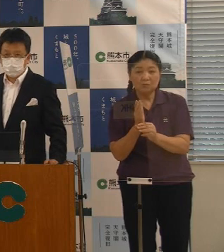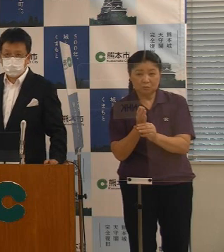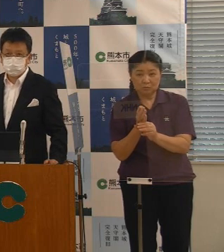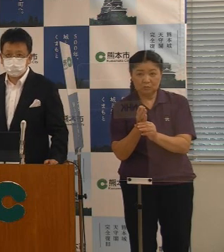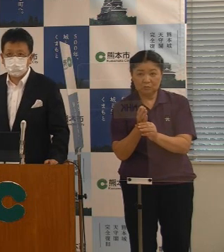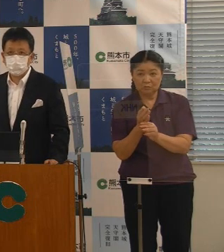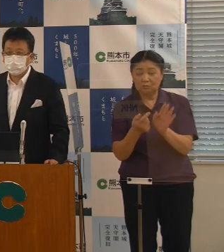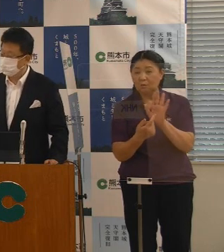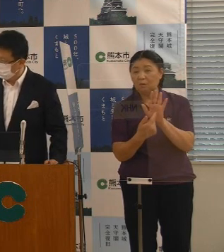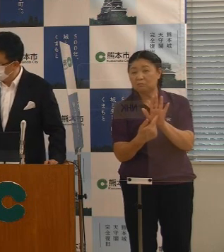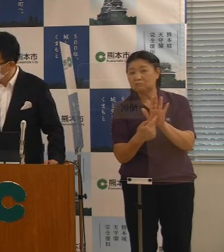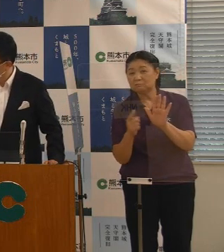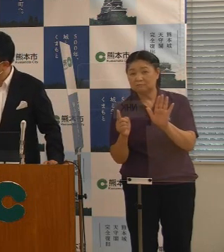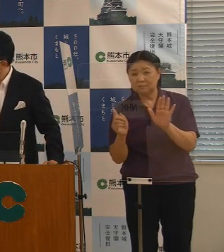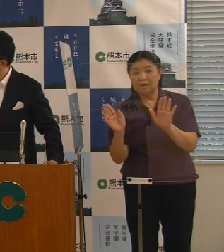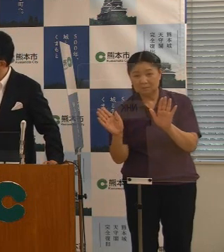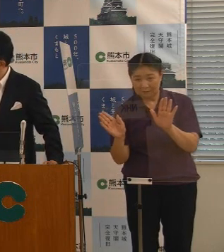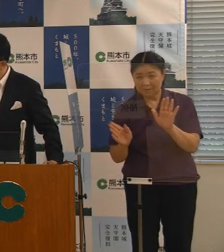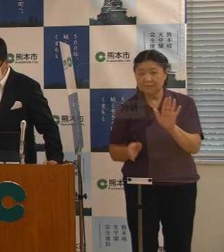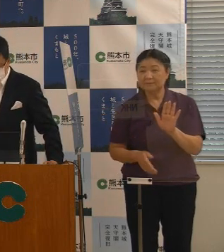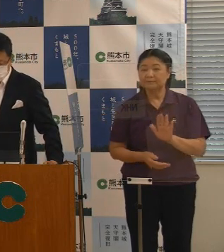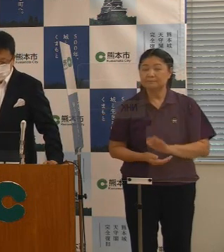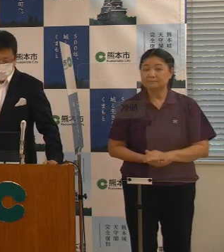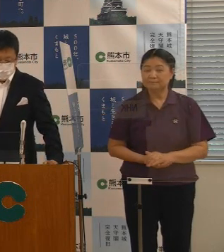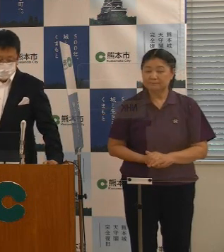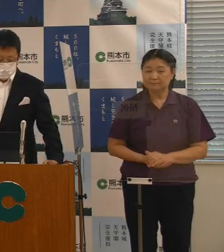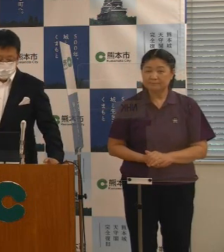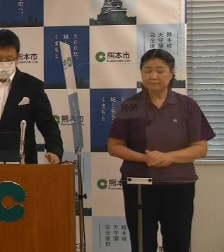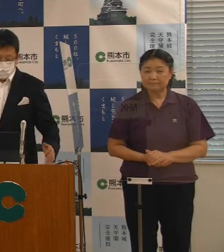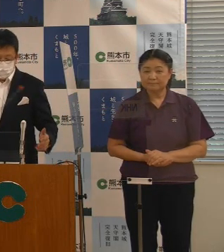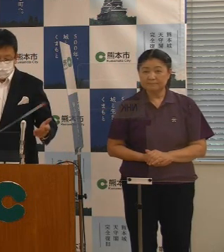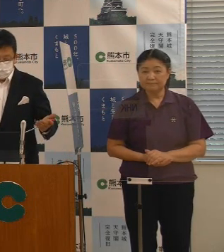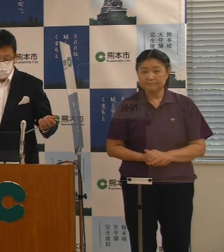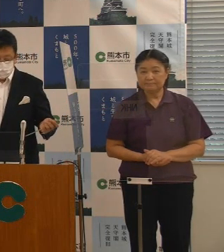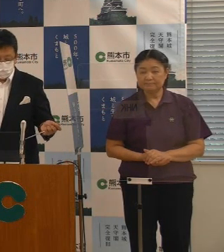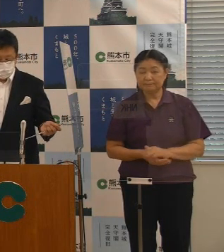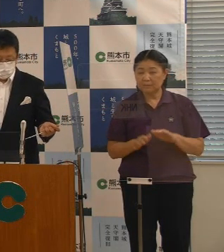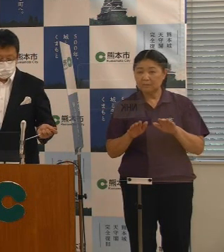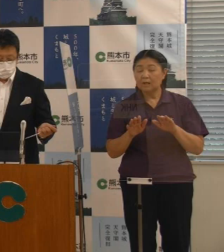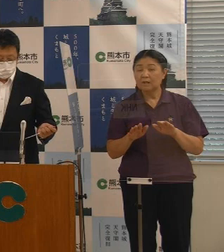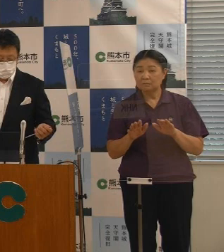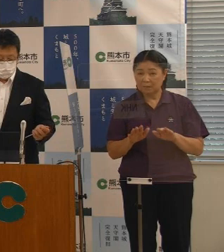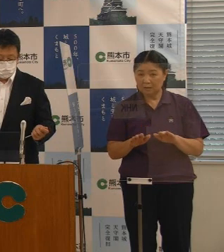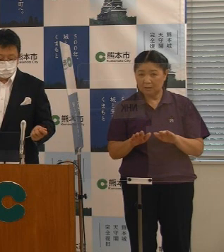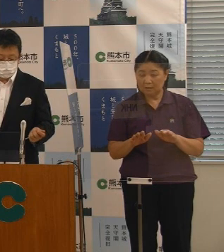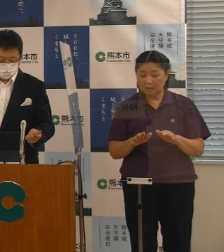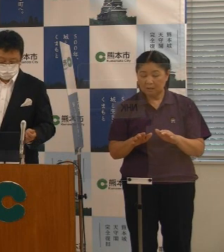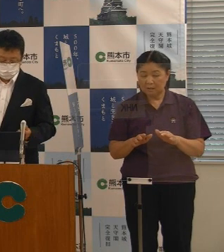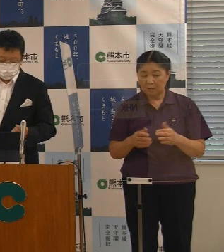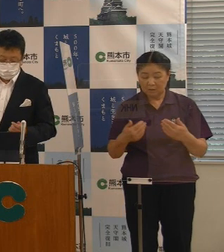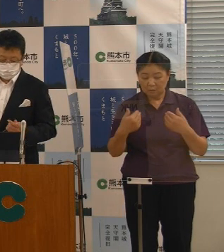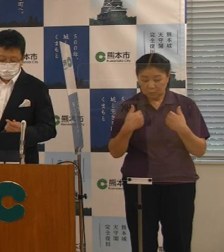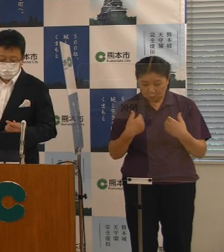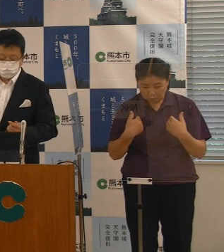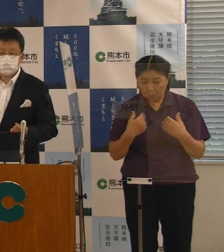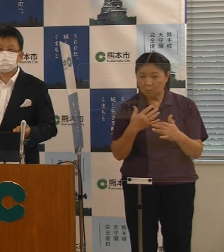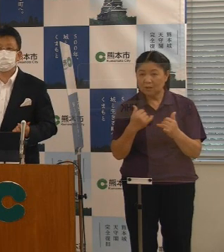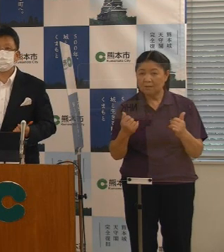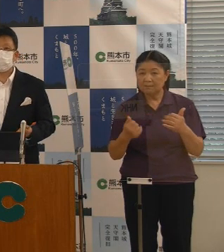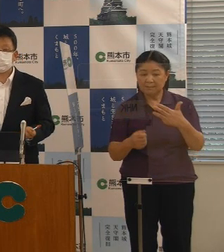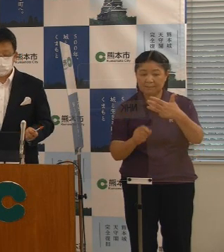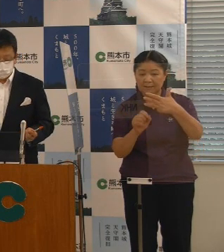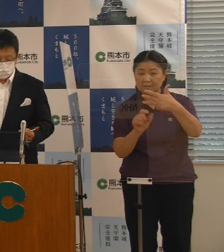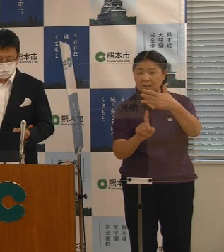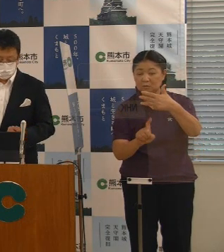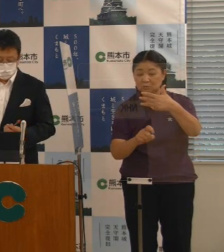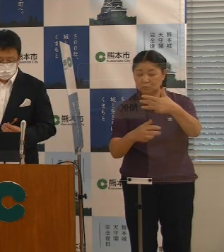を表しているものであります。で現在の療養者数は8